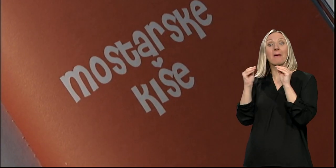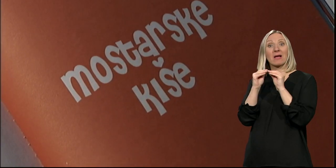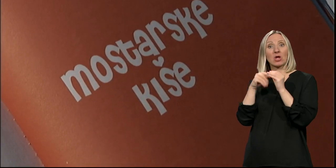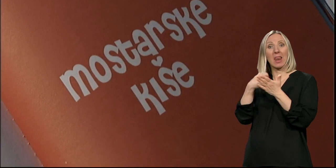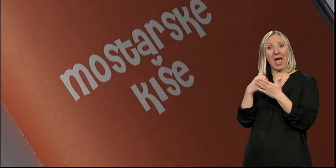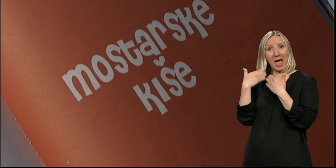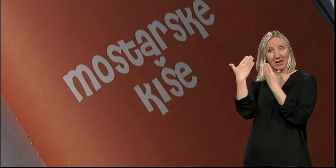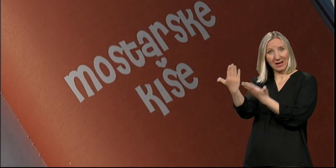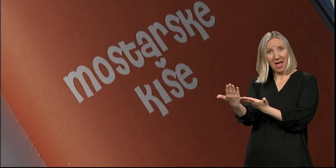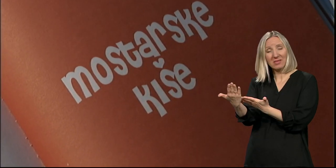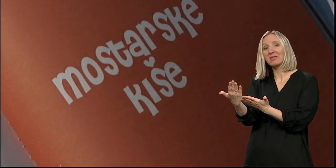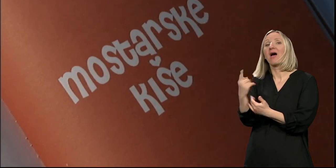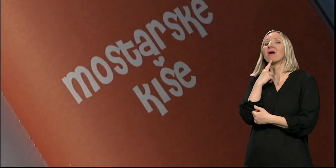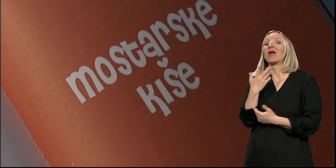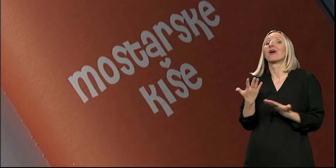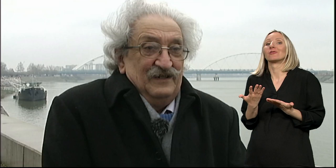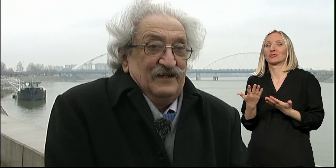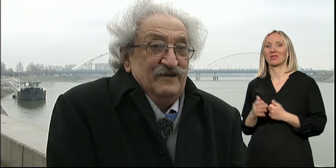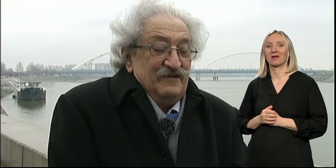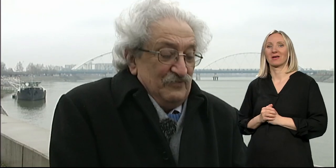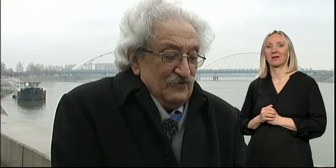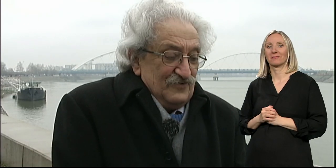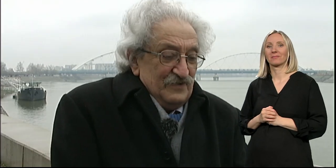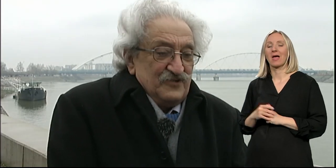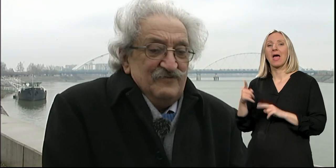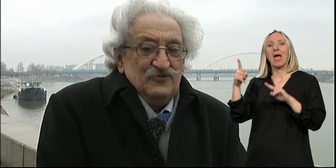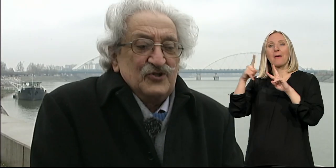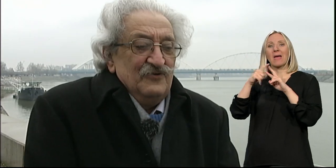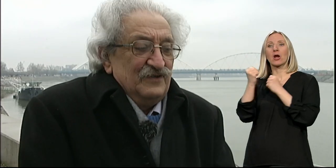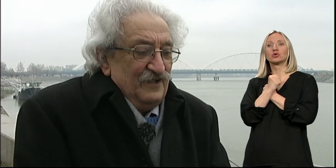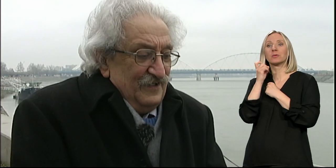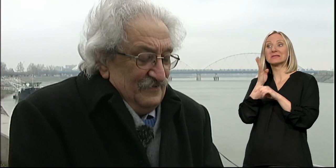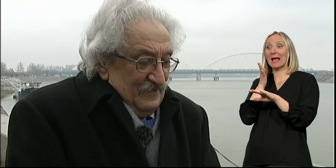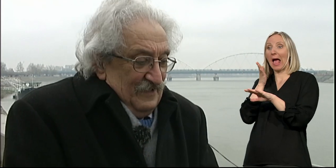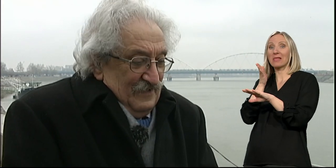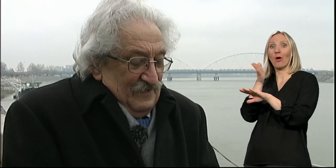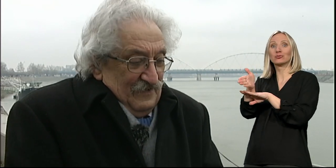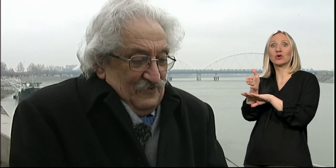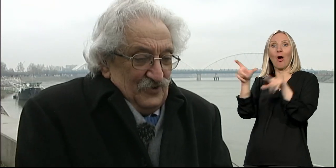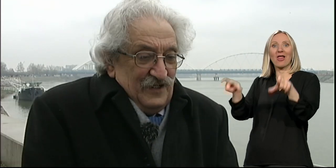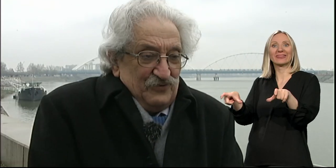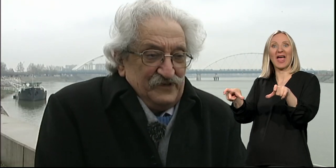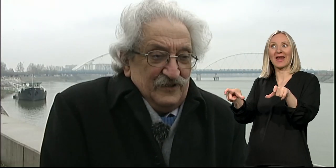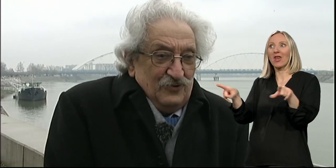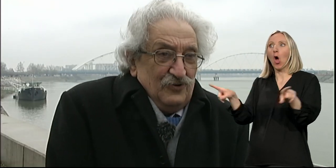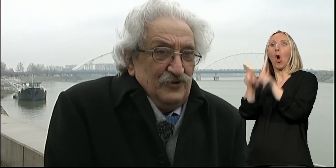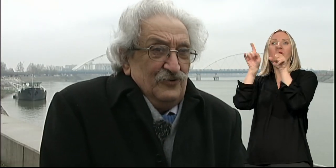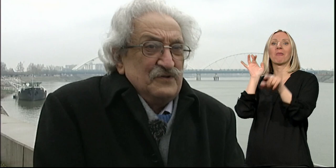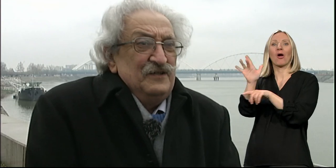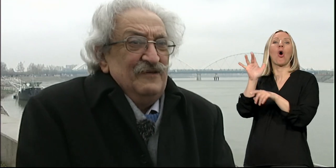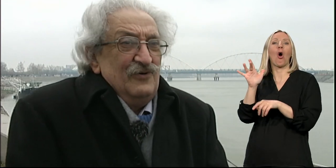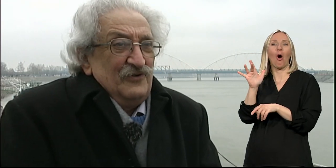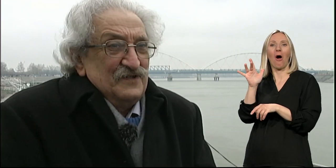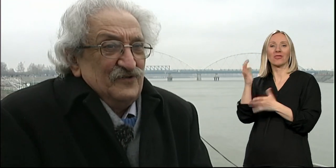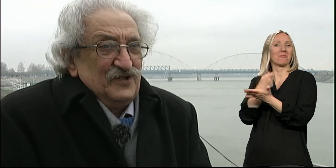Peru Zubcu izgovorio i ovo. I kaže, Pero Zubac čim je ušao na teren, odmah je postigao gol i